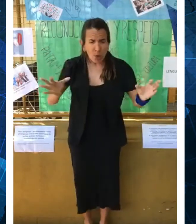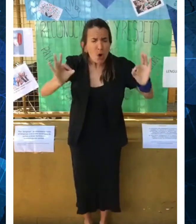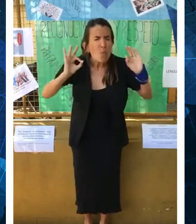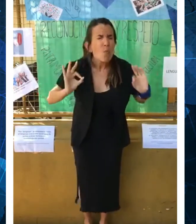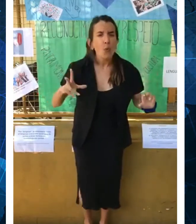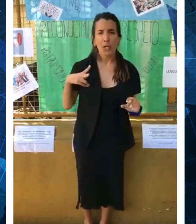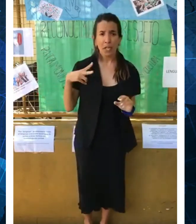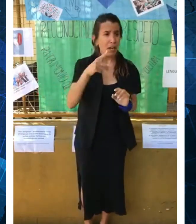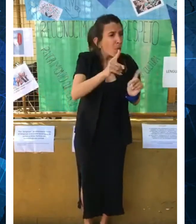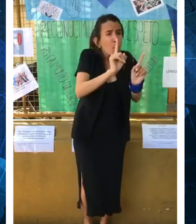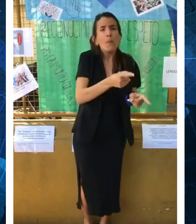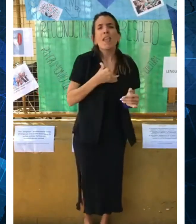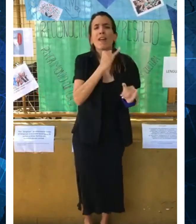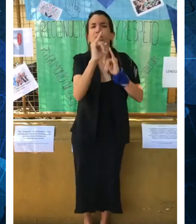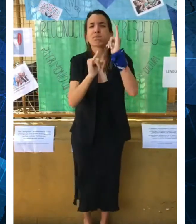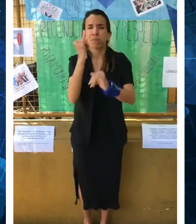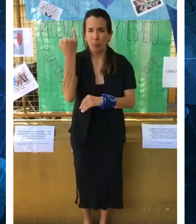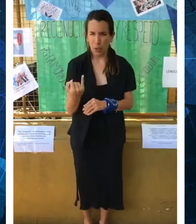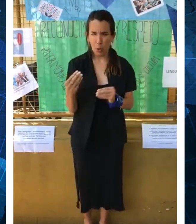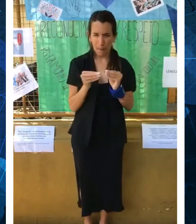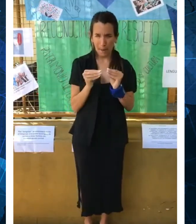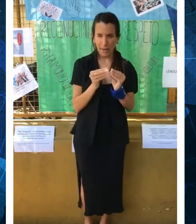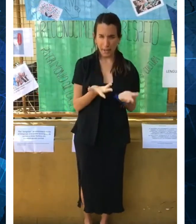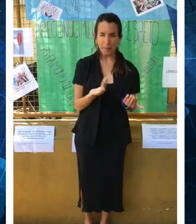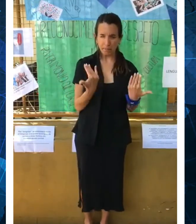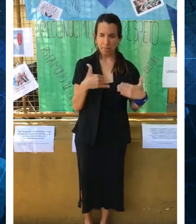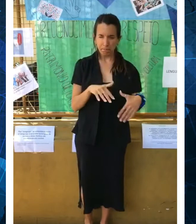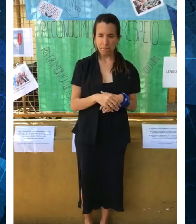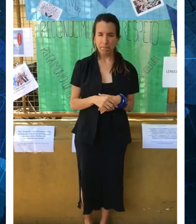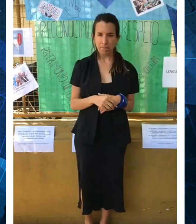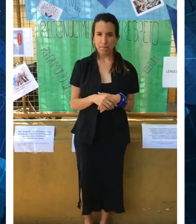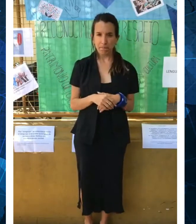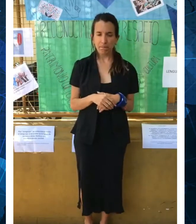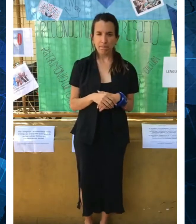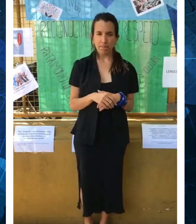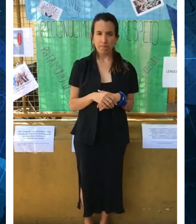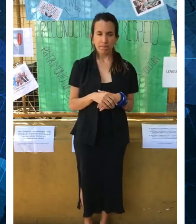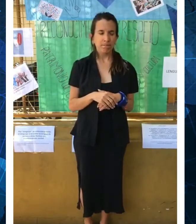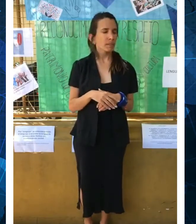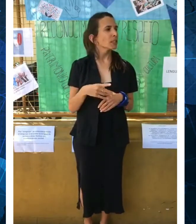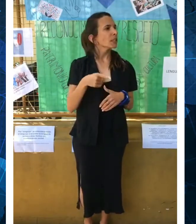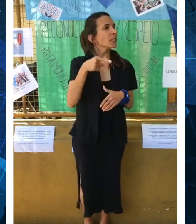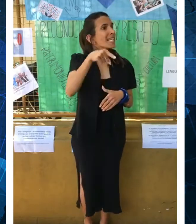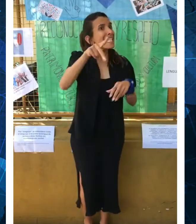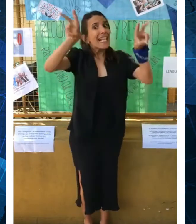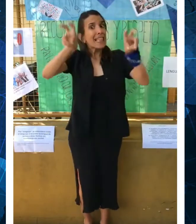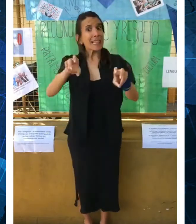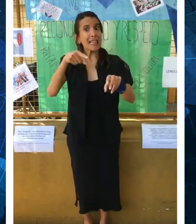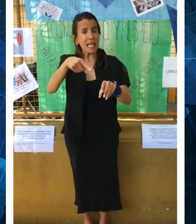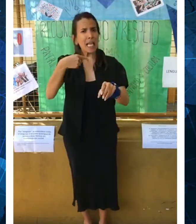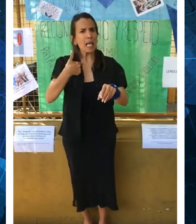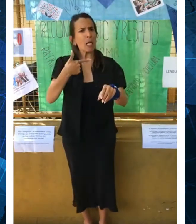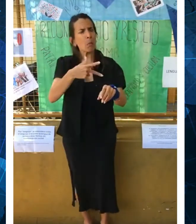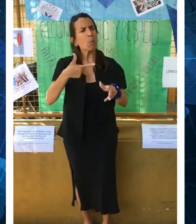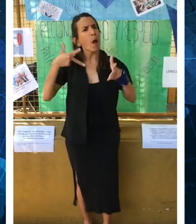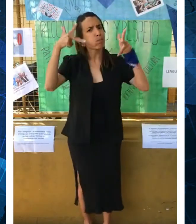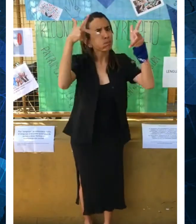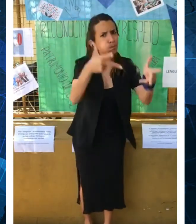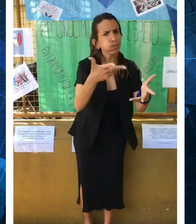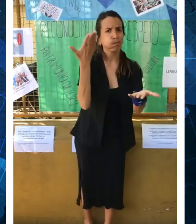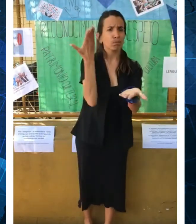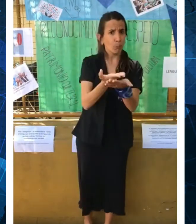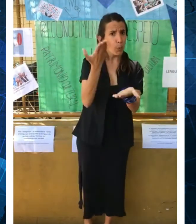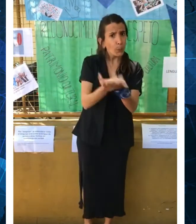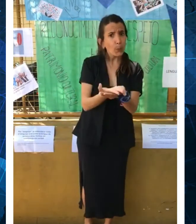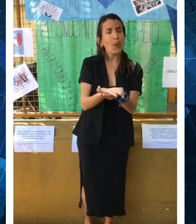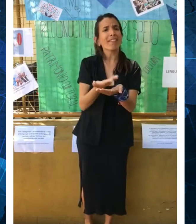podemos estar en equidad con cualquier persona sorda, con cualquier persona oyente, lo mismo que dijo Cecilia. Nuestro idioma